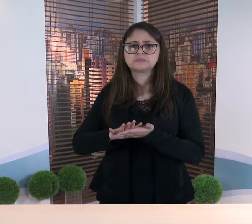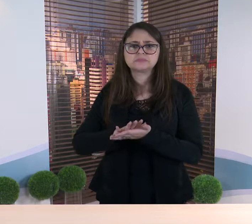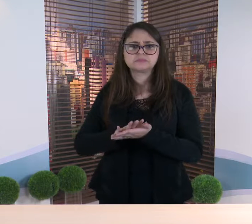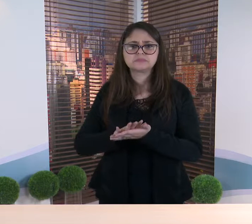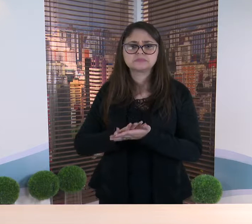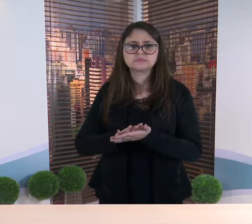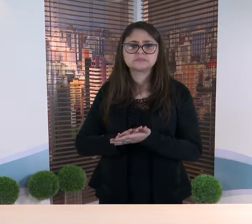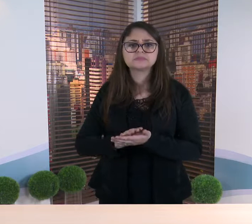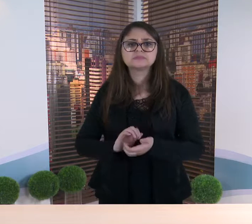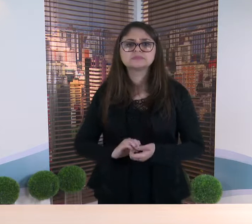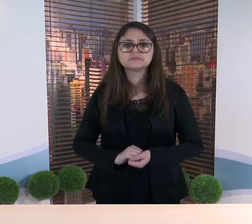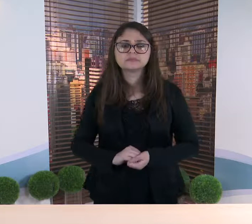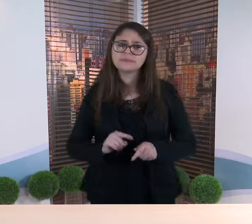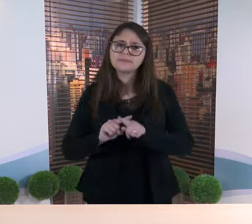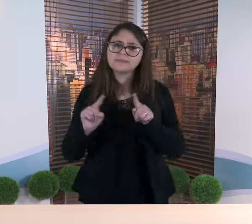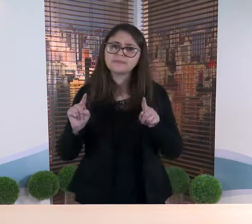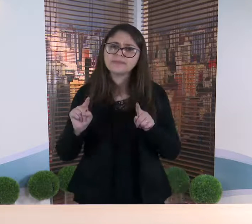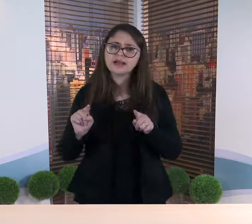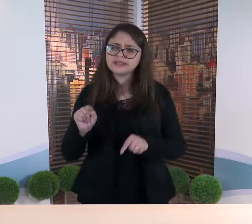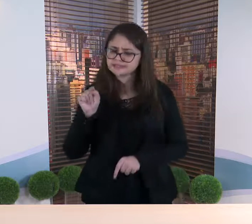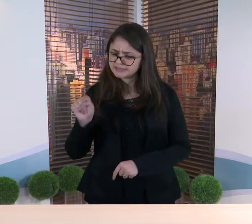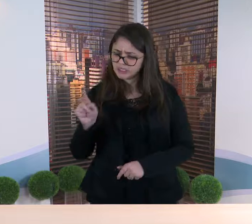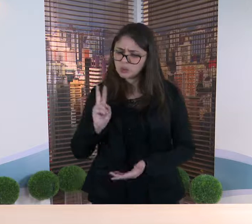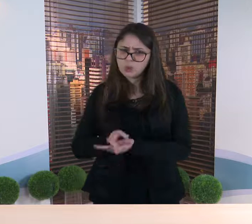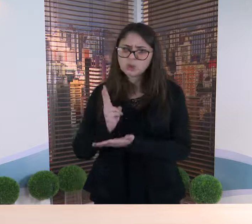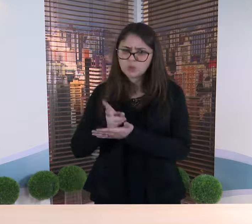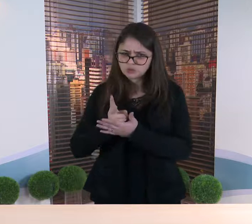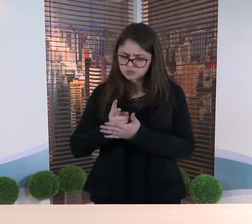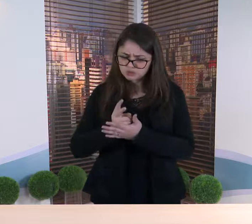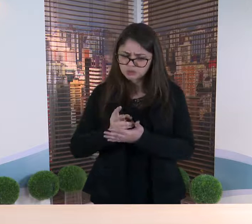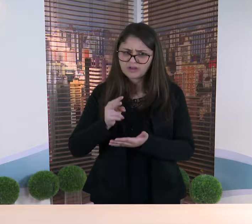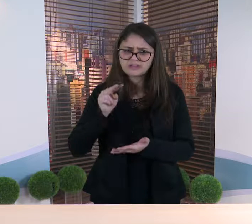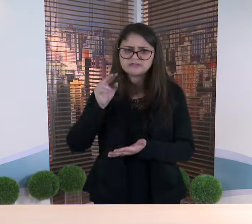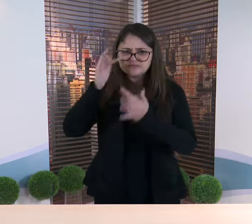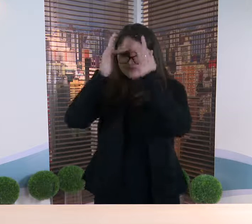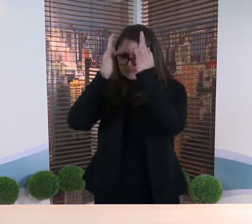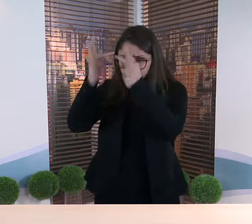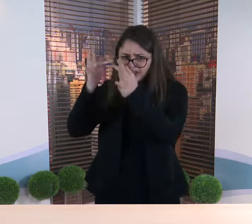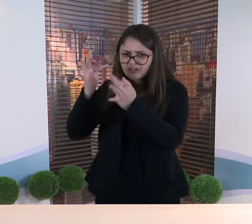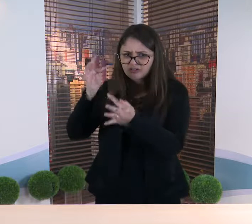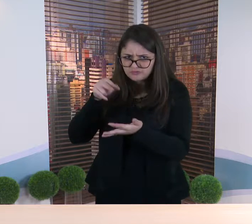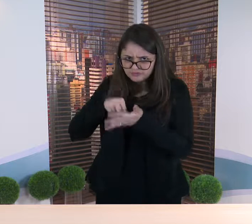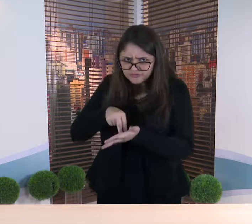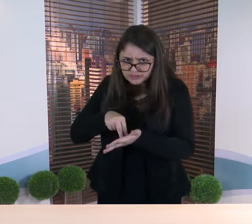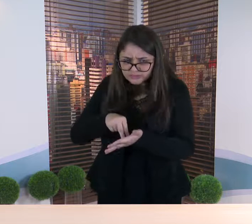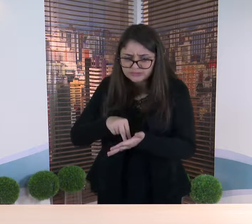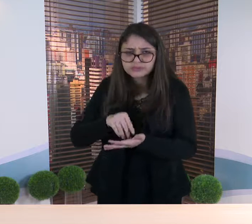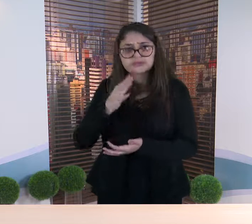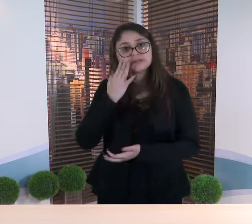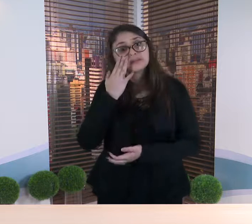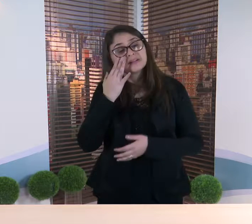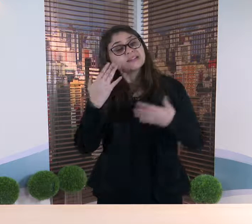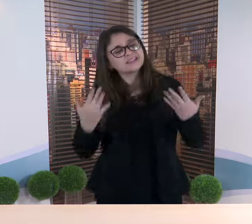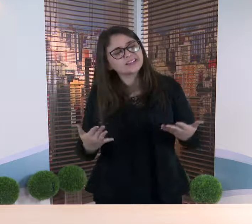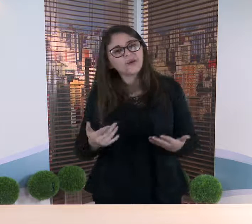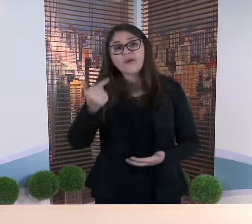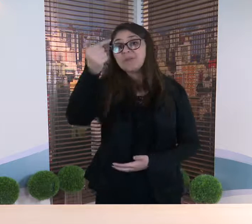lamento. Mas será que ele permanecerá firme? Bem, isso é assunto para uma outra